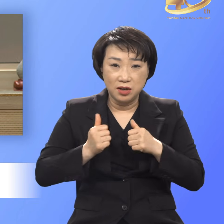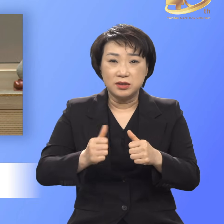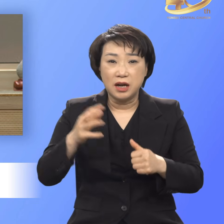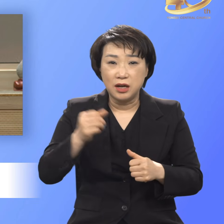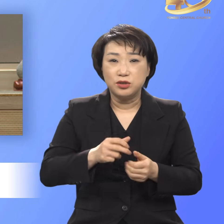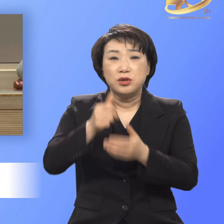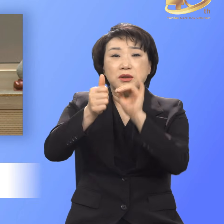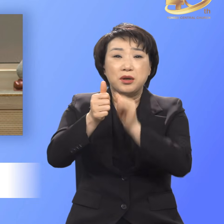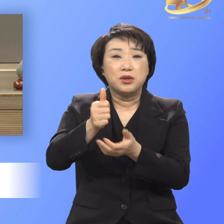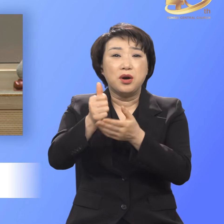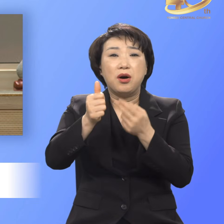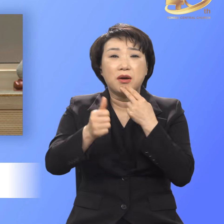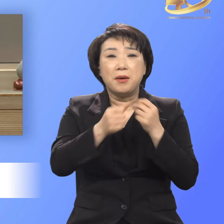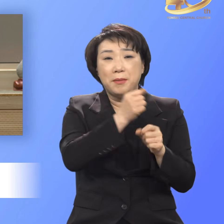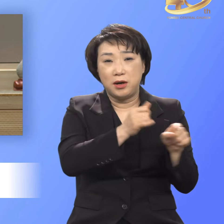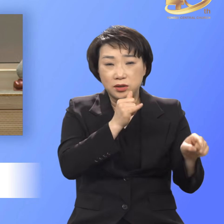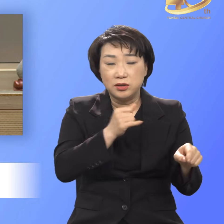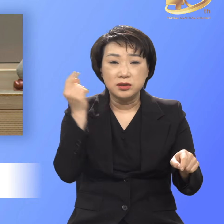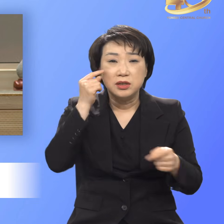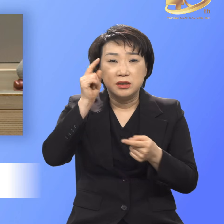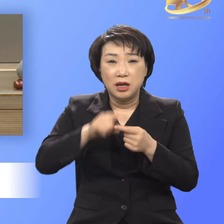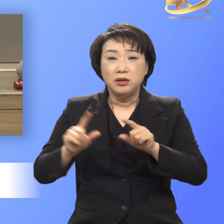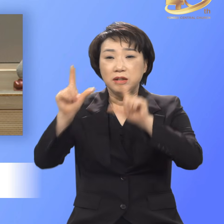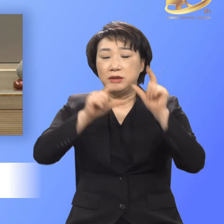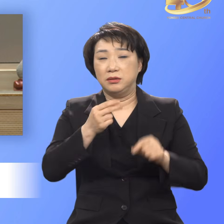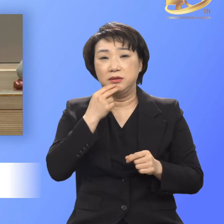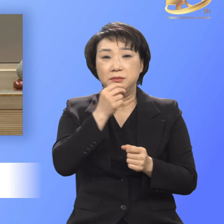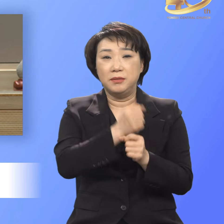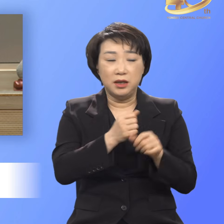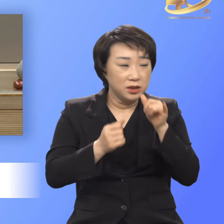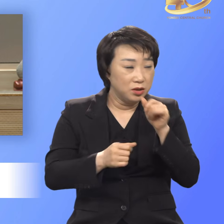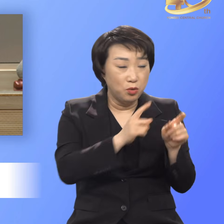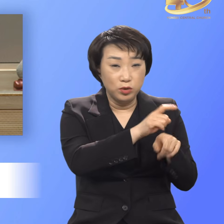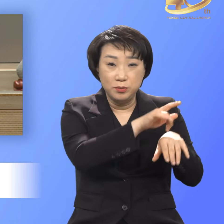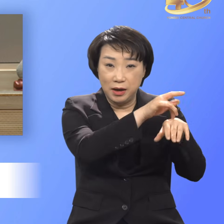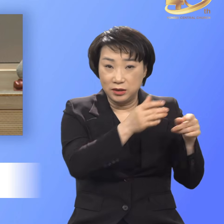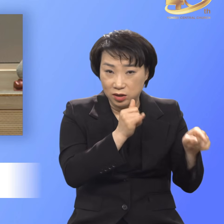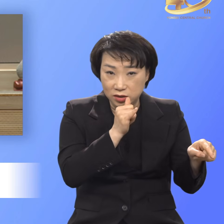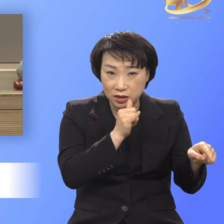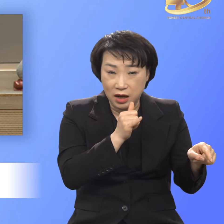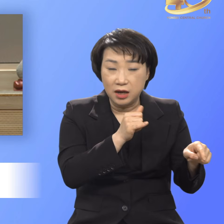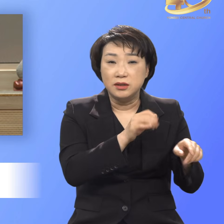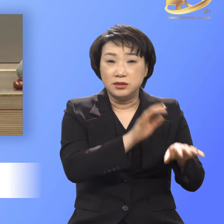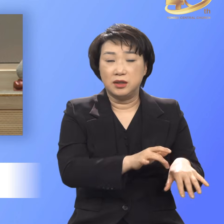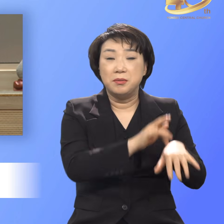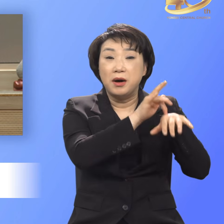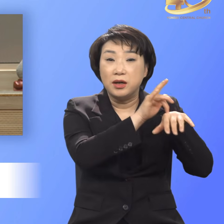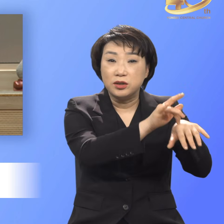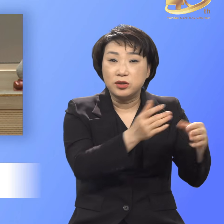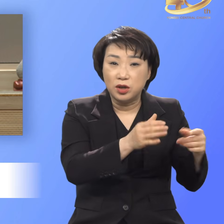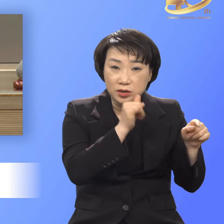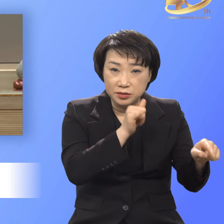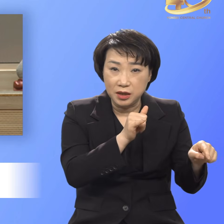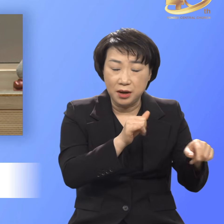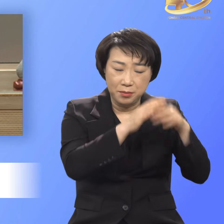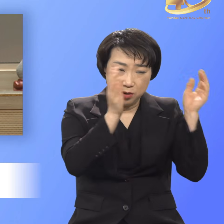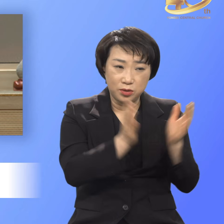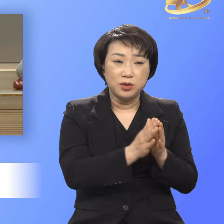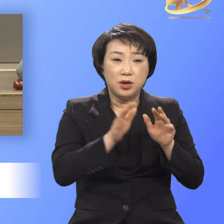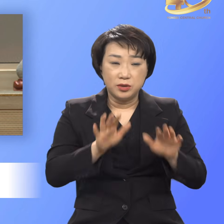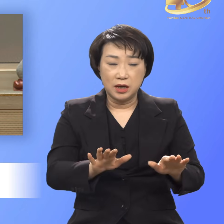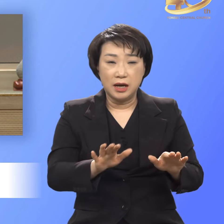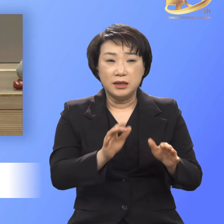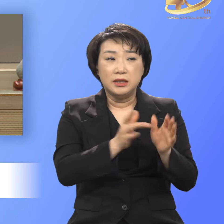품어 주를 섬기지 못하게 만들며 들은 말씀대로 살지 못하게 만드는 이 원수야, 마귀야, 사단아, 귀신아, 너는 이